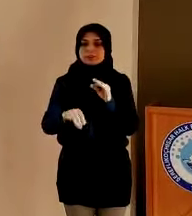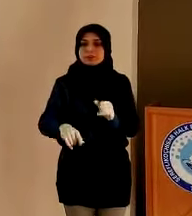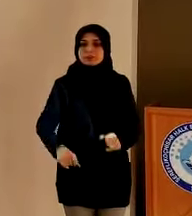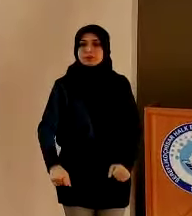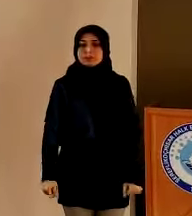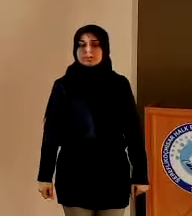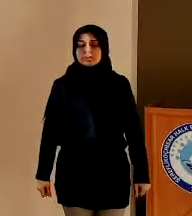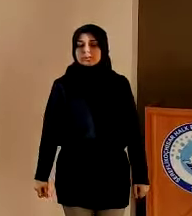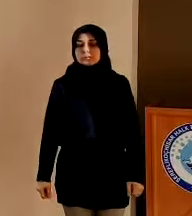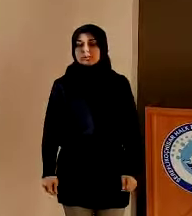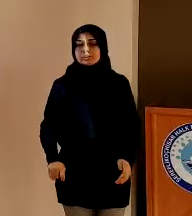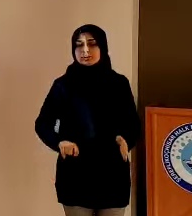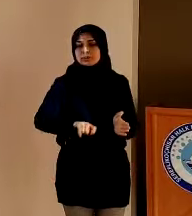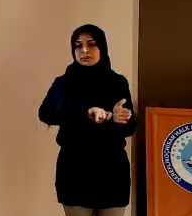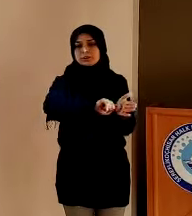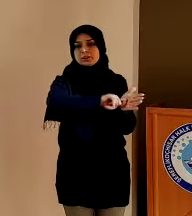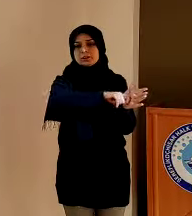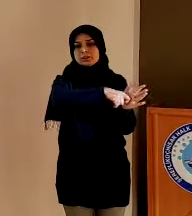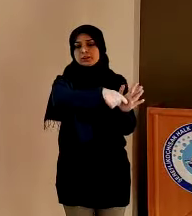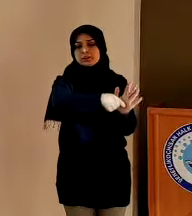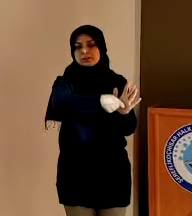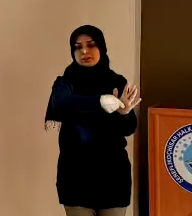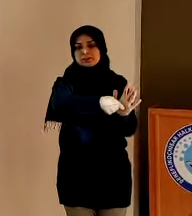kibrit ya da kıbrıs, kilit,